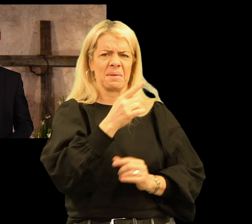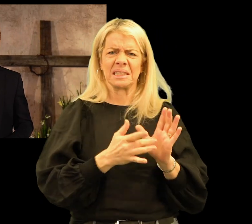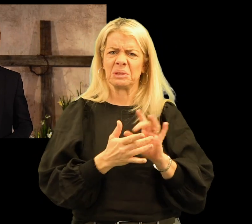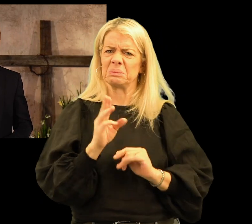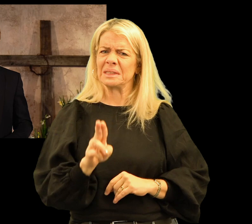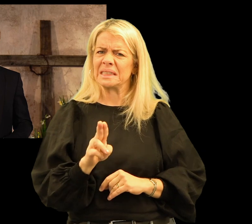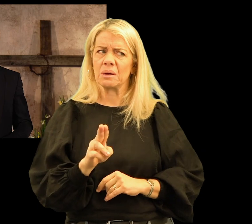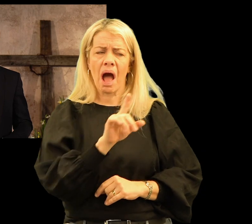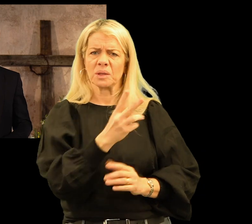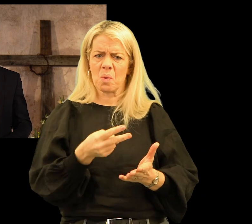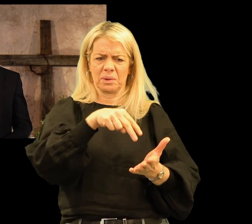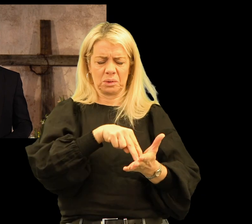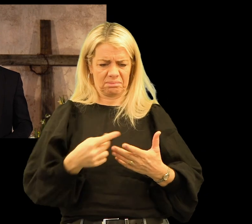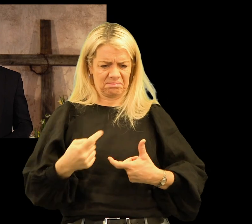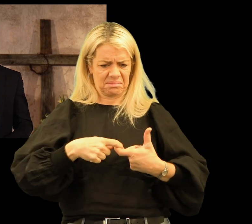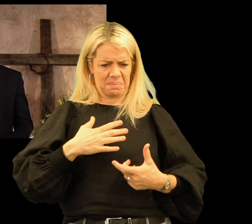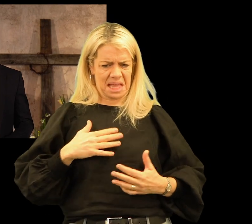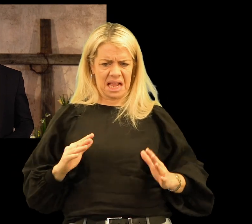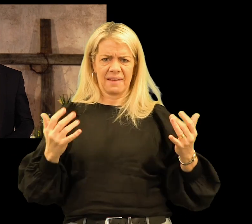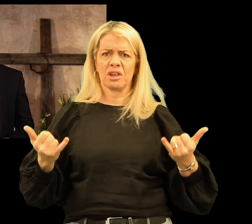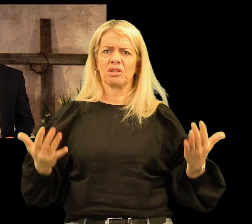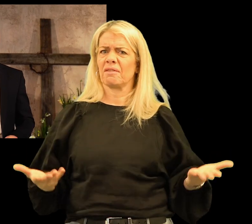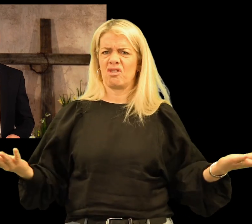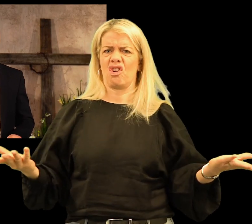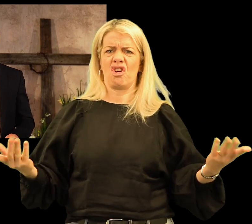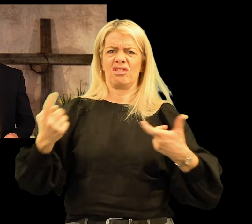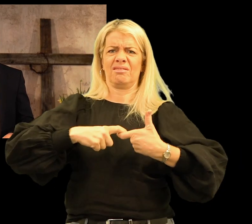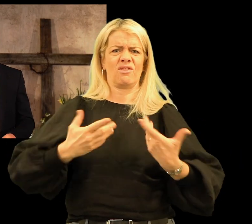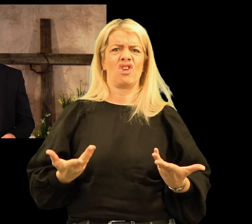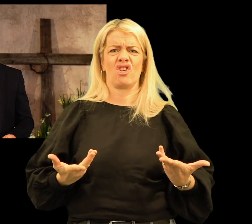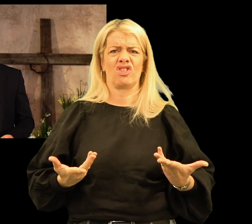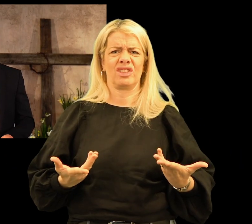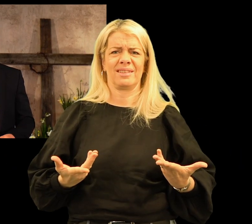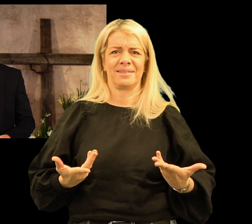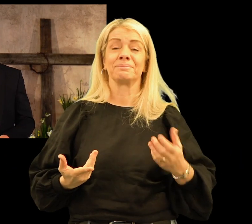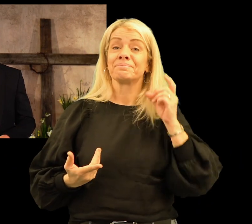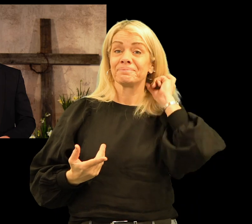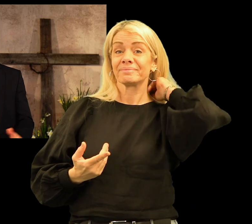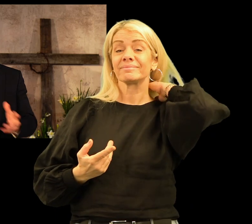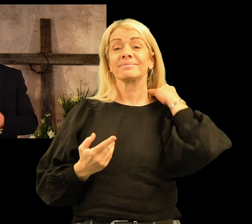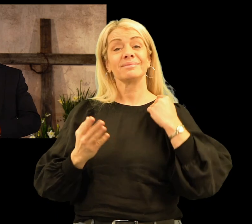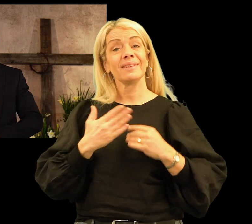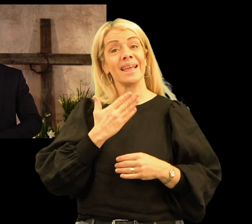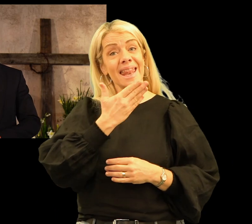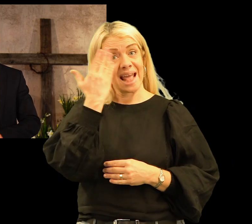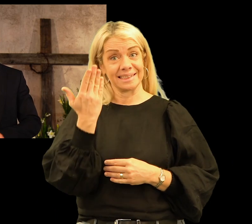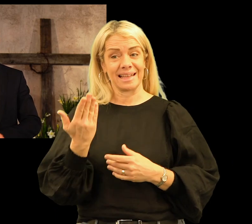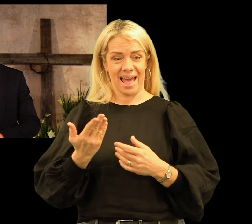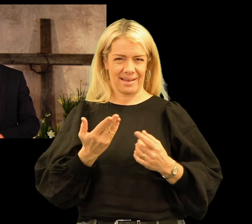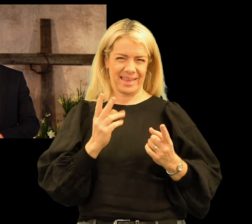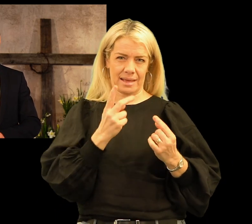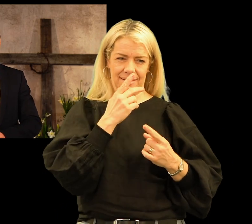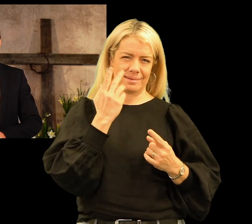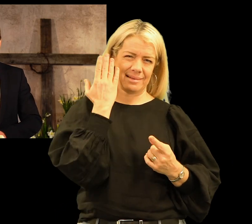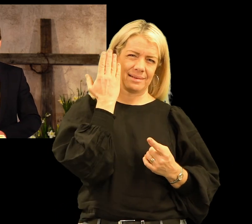egentligen är och vad hans uppståndelse har med ditt och mitt liv att göra. Jag vill läsa några verser till i förlängningen på